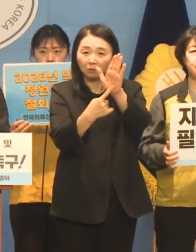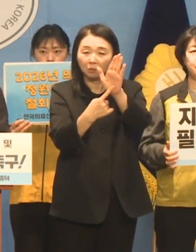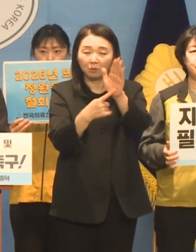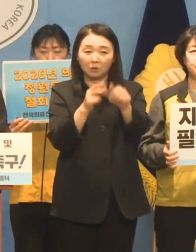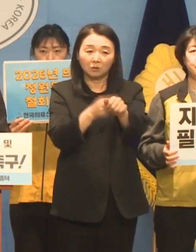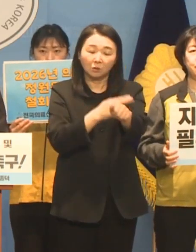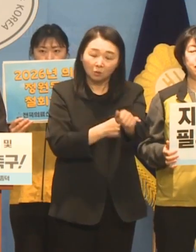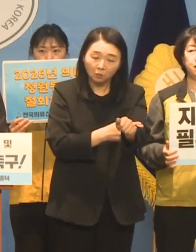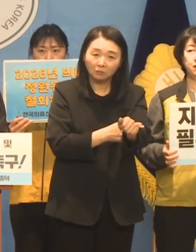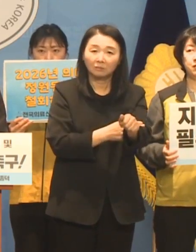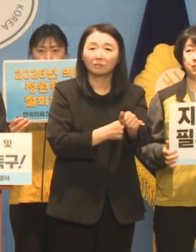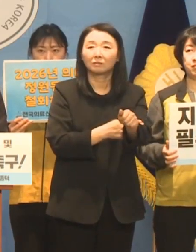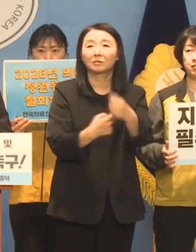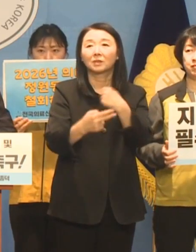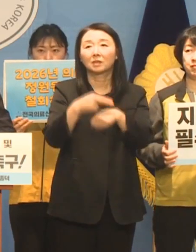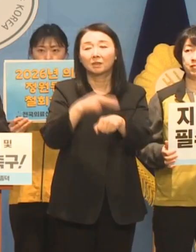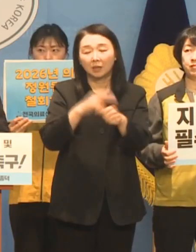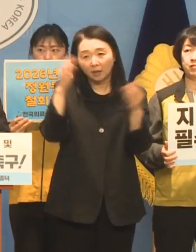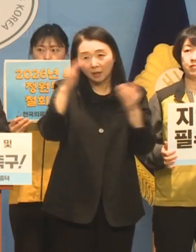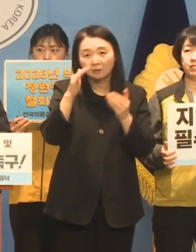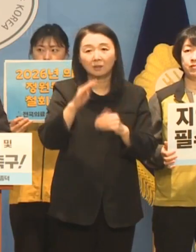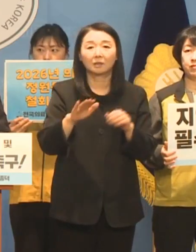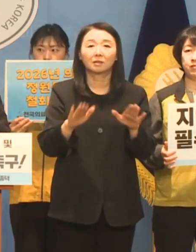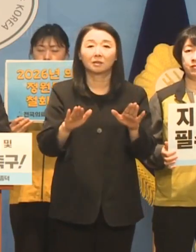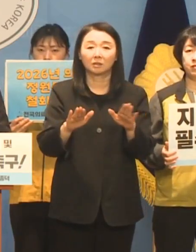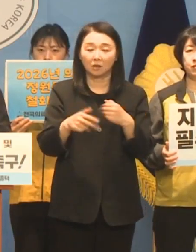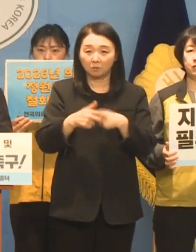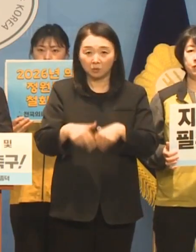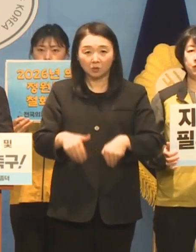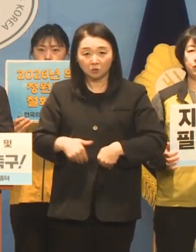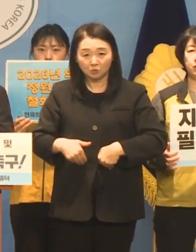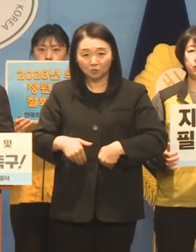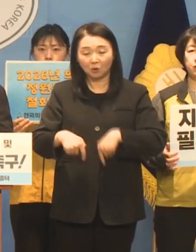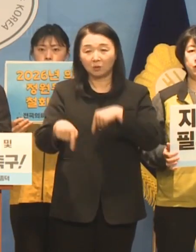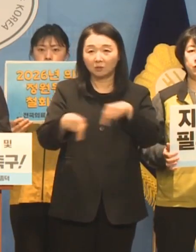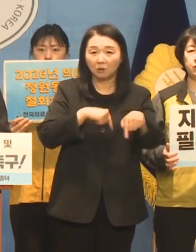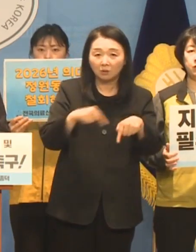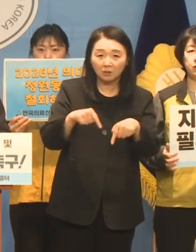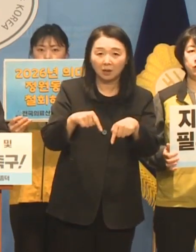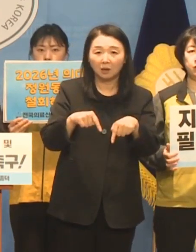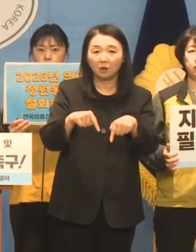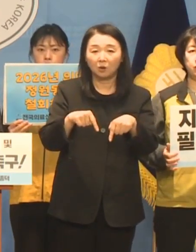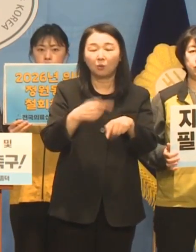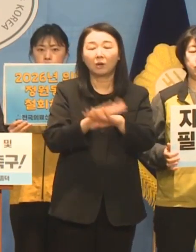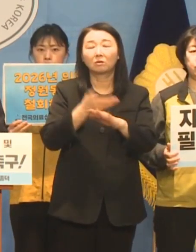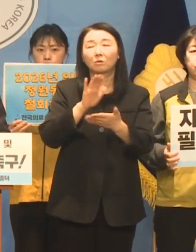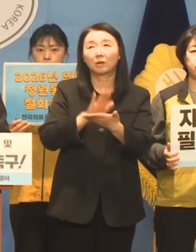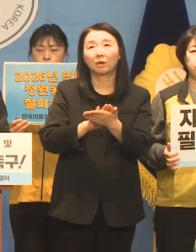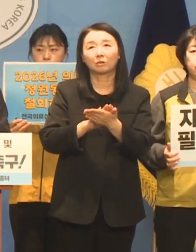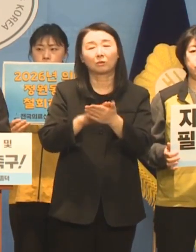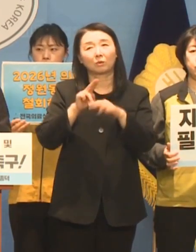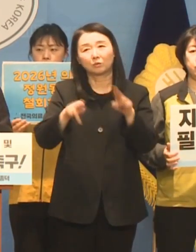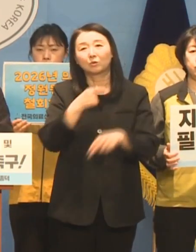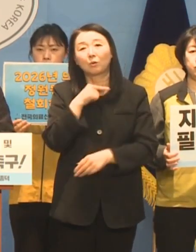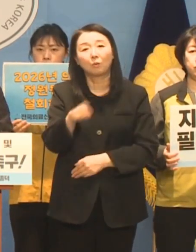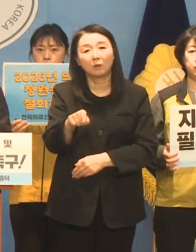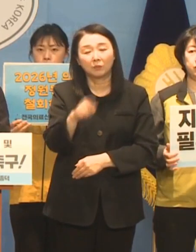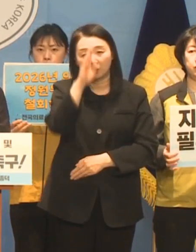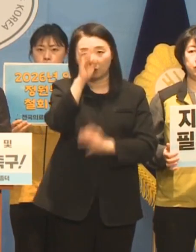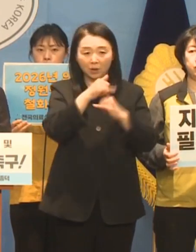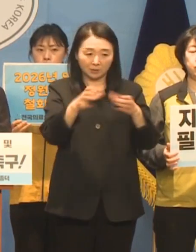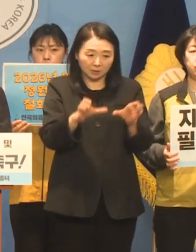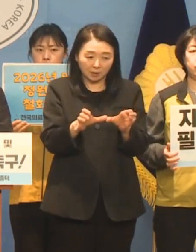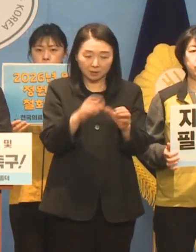전공의와 의대생들이 이제는 필수의료 정책 패키지, 의료계획도 백지화한다는 요구하고 있는 상황입니다. 저희 환자단체는